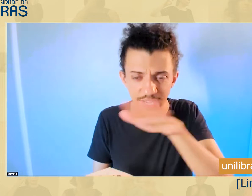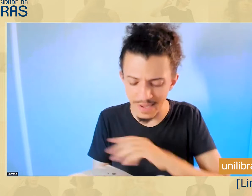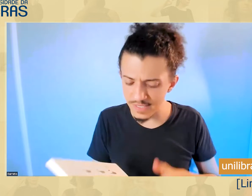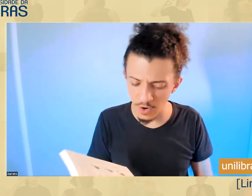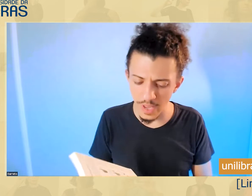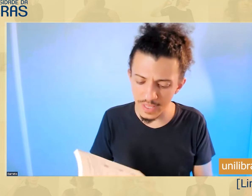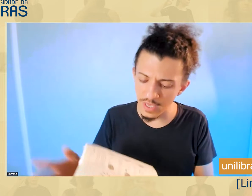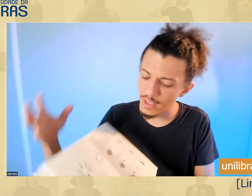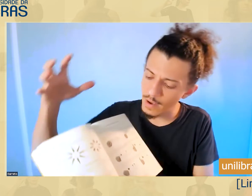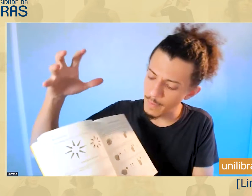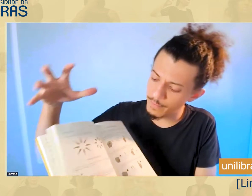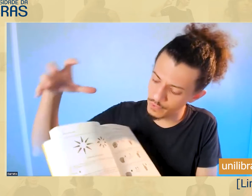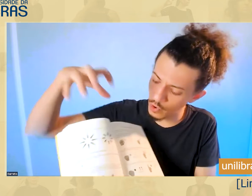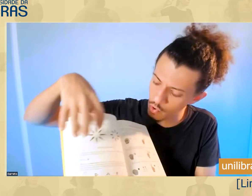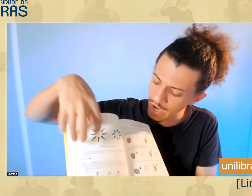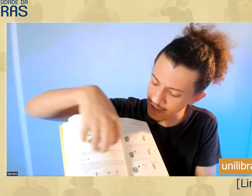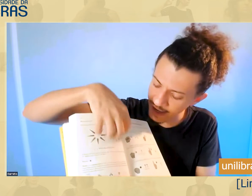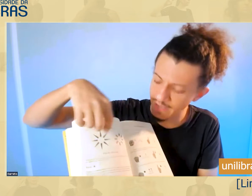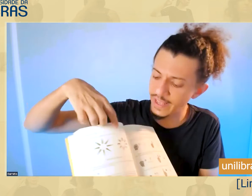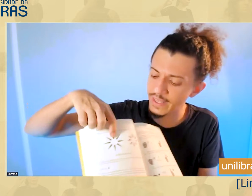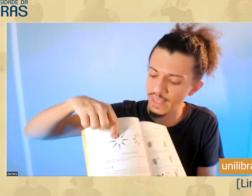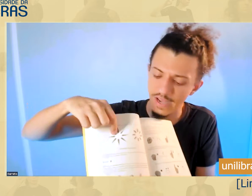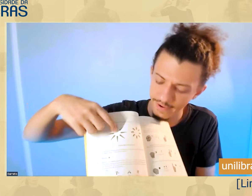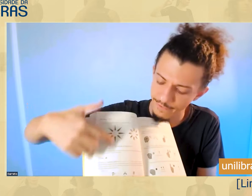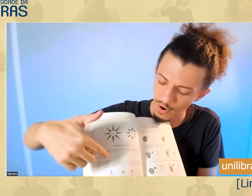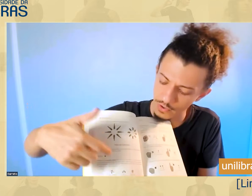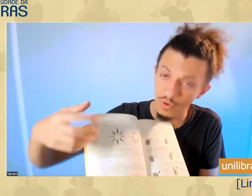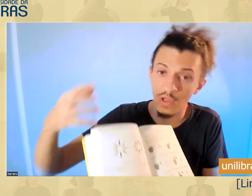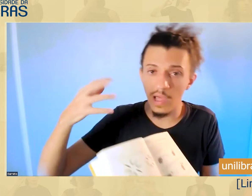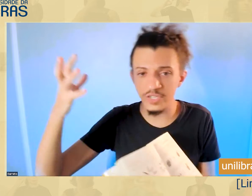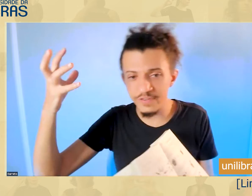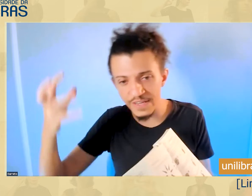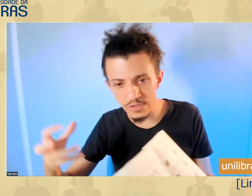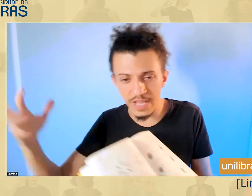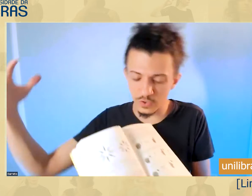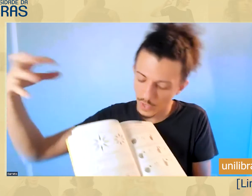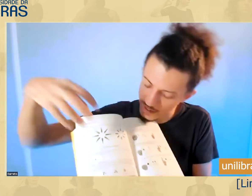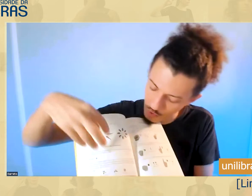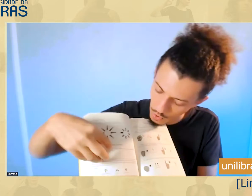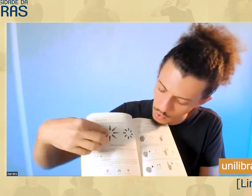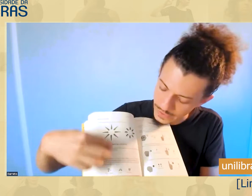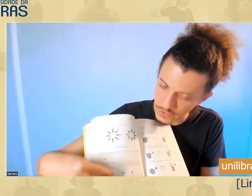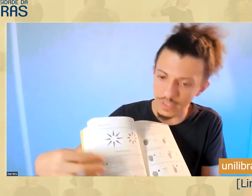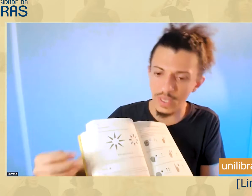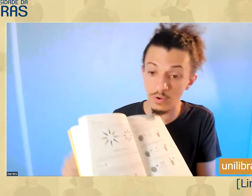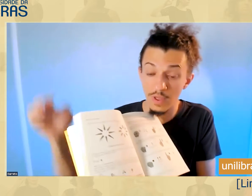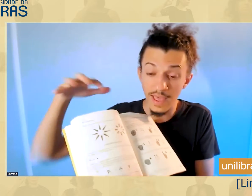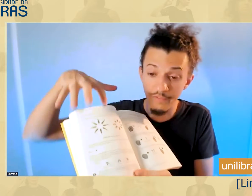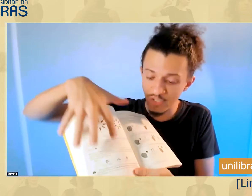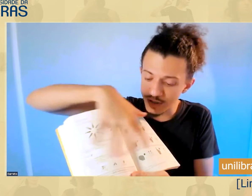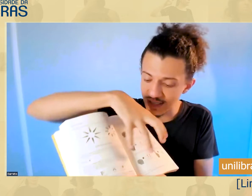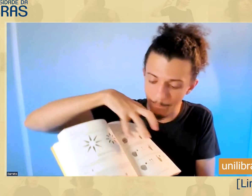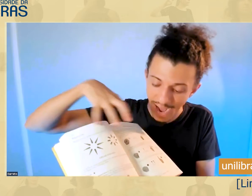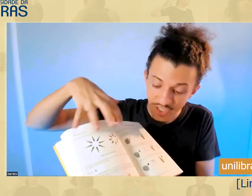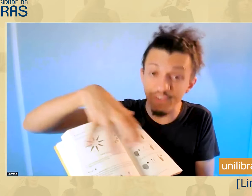toda a diagramação, ele que colocou cada caractere aqui, cada foto, a gente fez o texto, ele que colocou o texto aqui, então ele